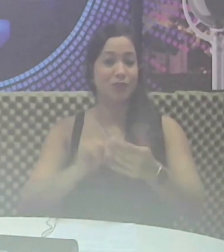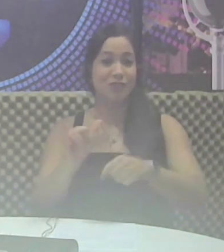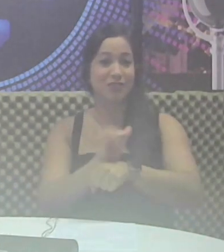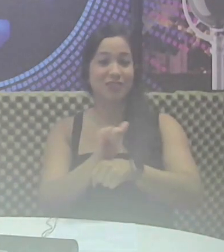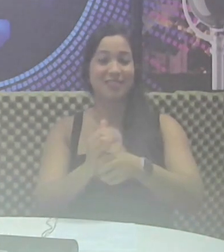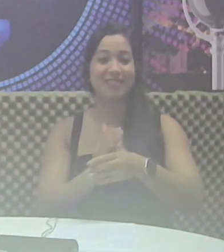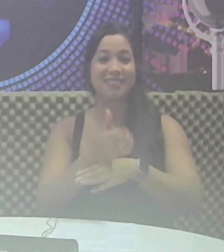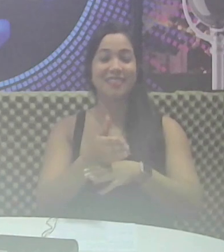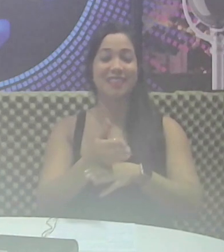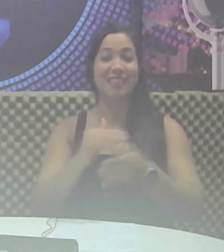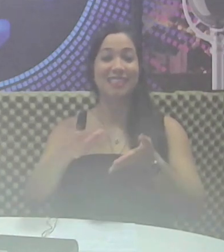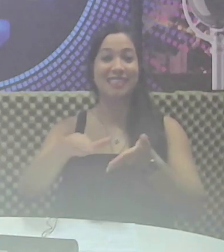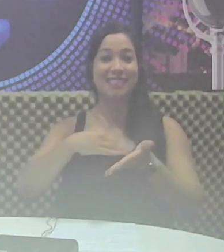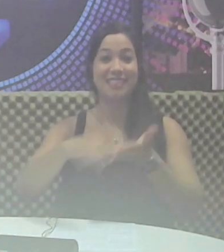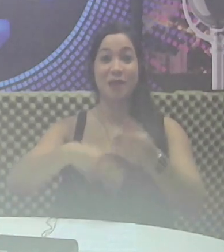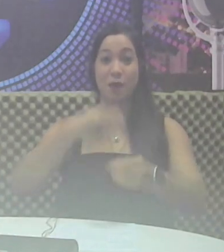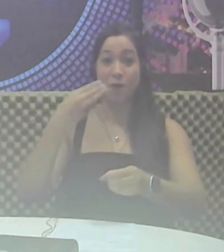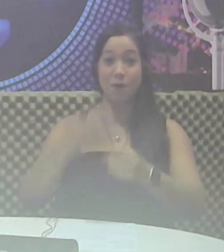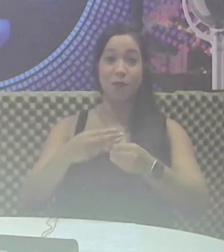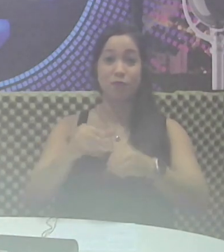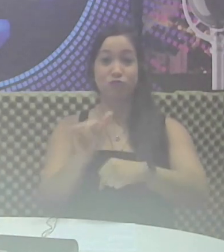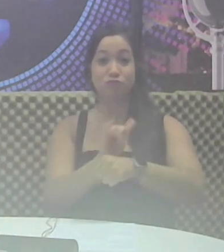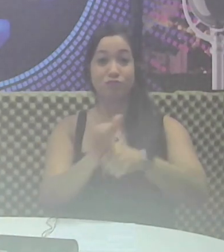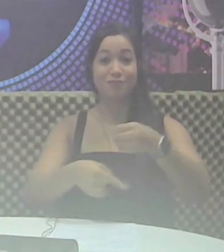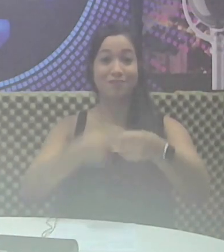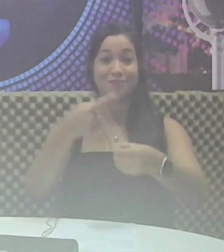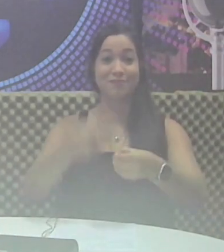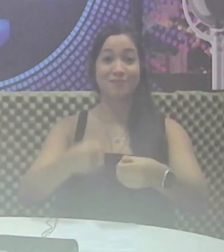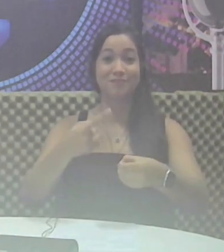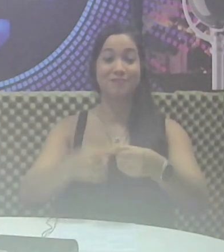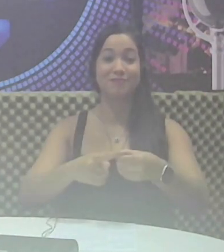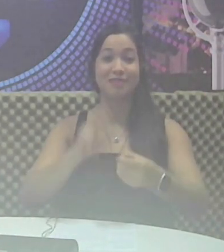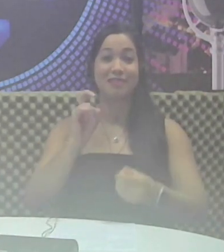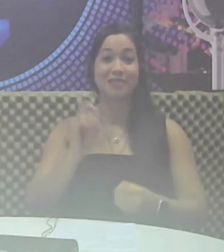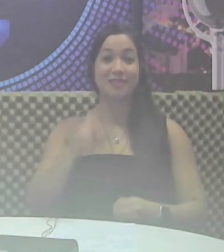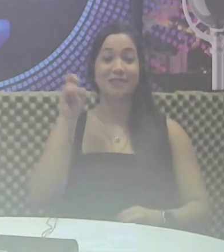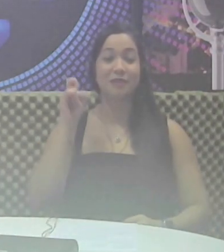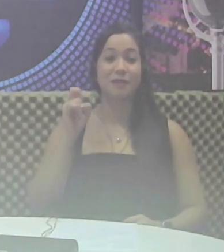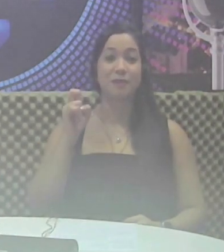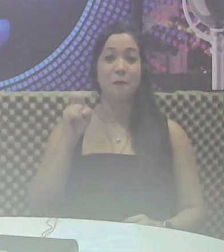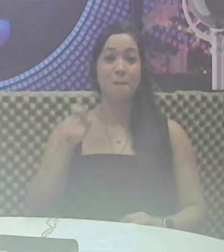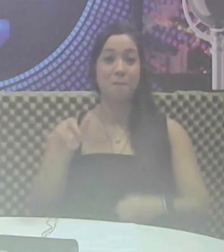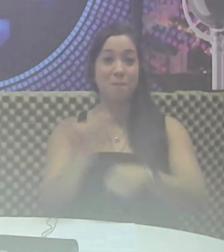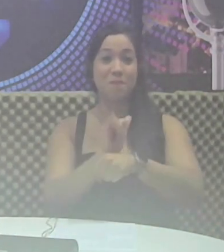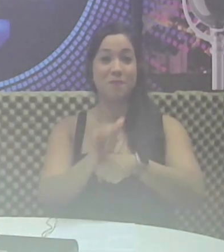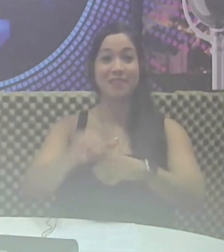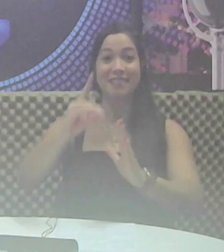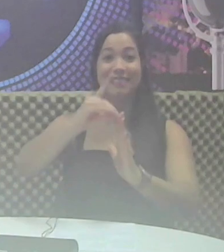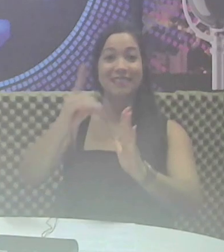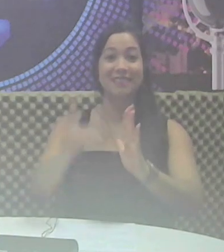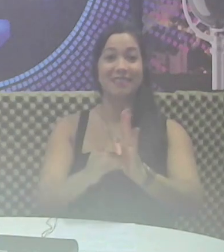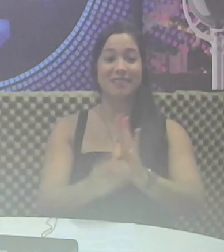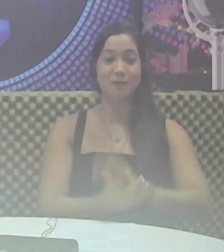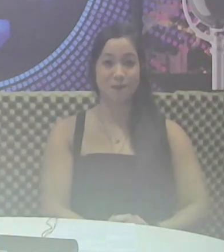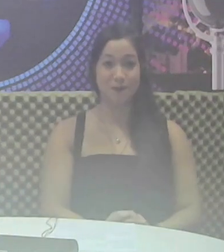na página da Secretaria Municipal de Planejamento Urbano e clicar na seção Plano Diretor.